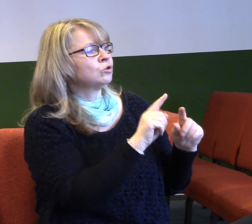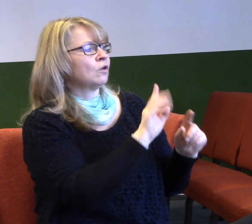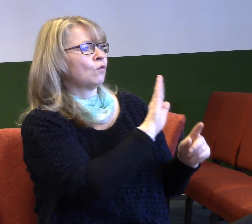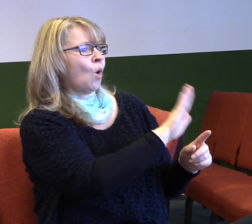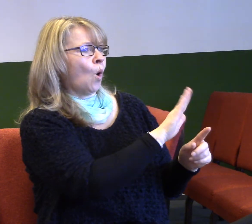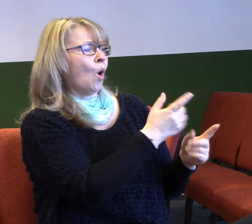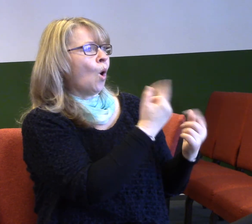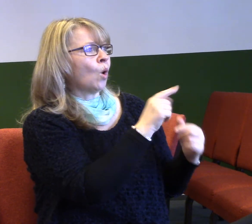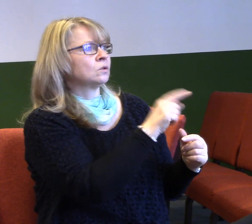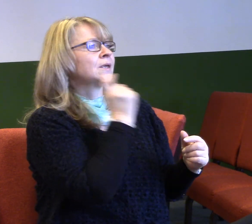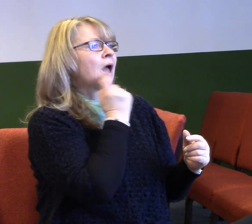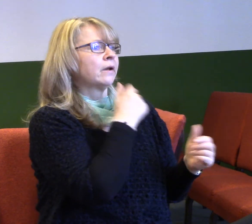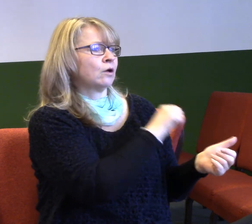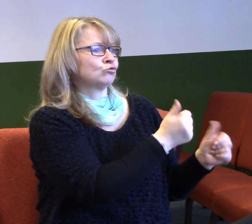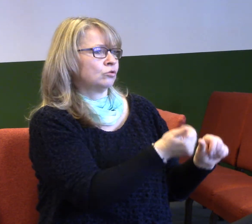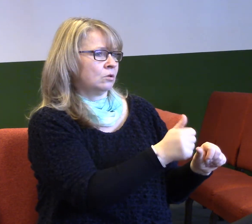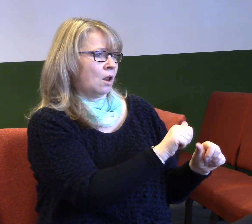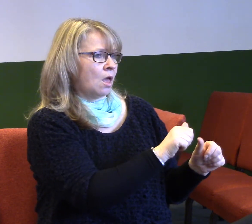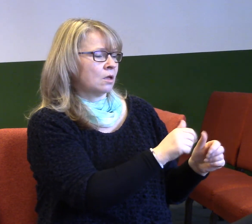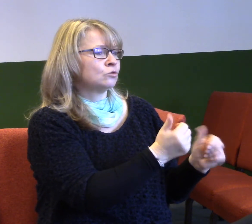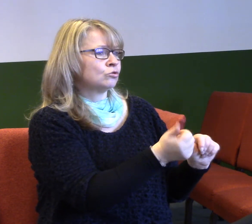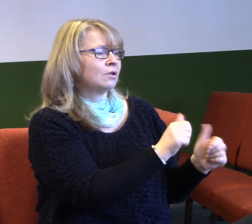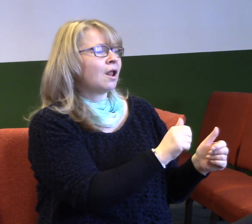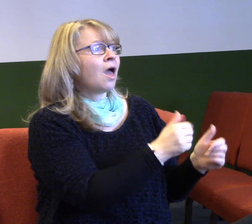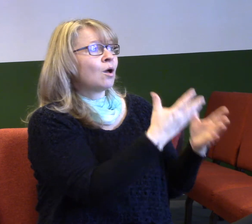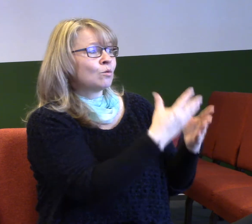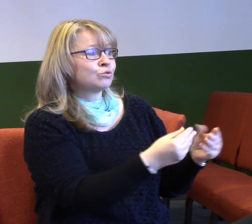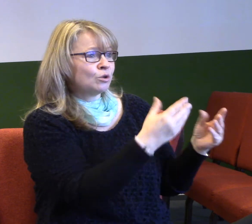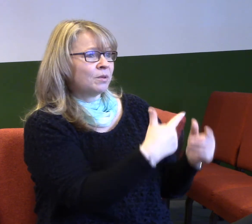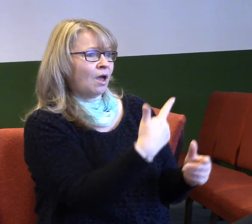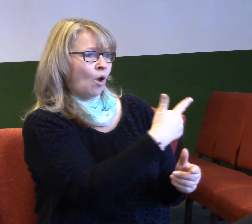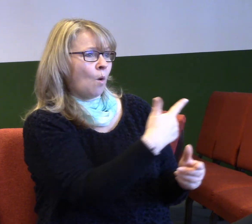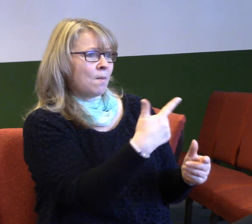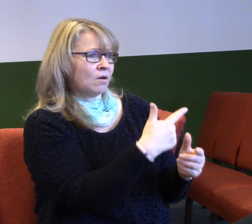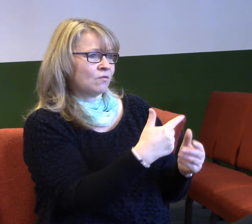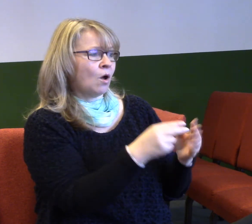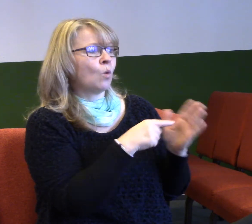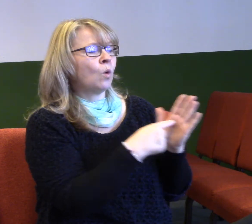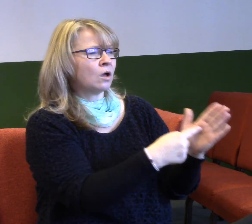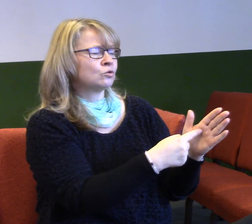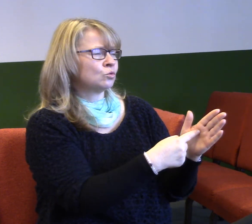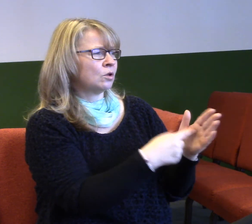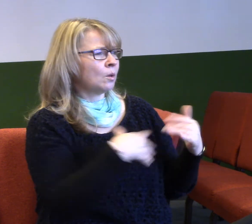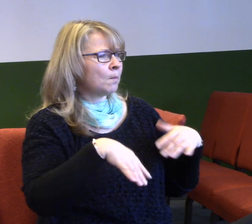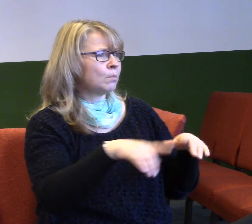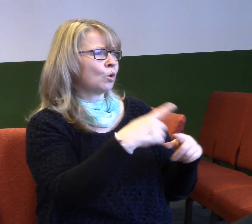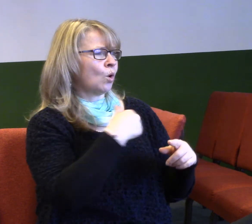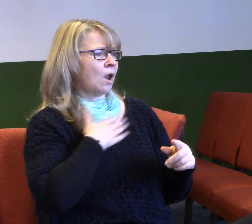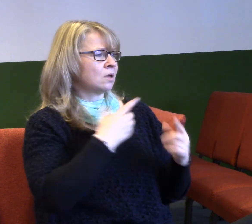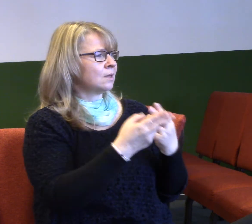příběhy nám ukazují, že nám hrozí nebezpečí. Nebezpečí, které je stále přítomné a stále